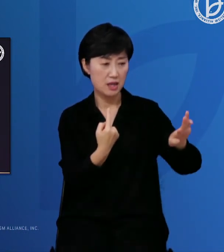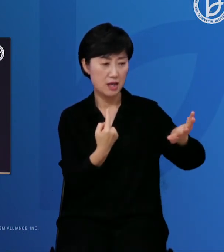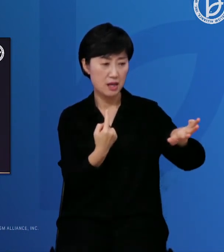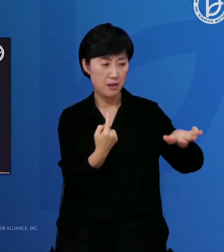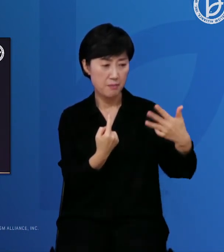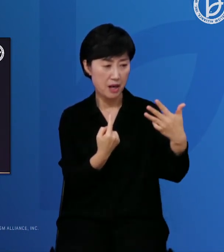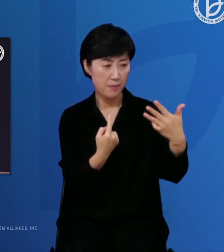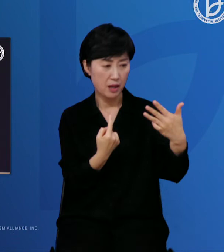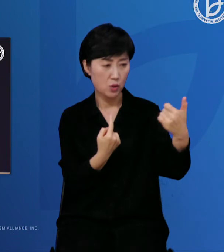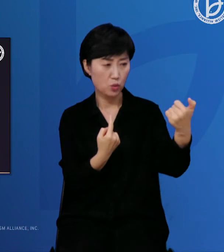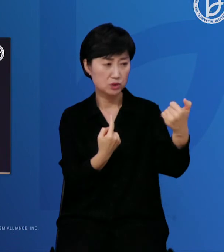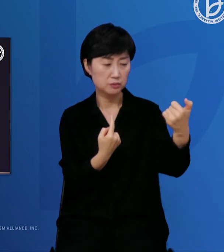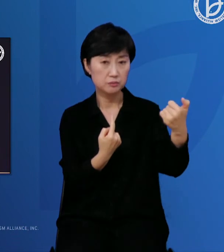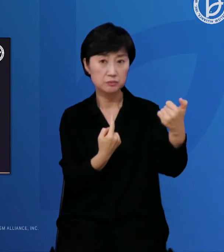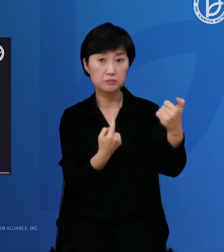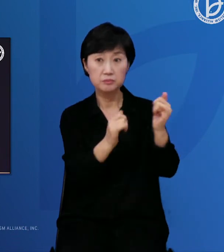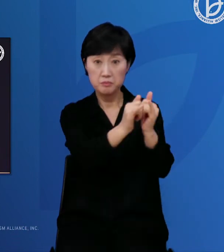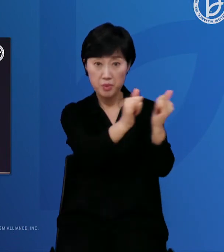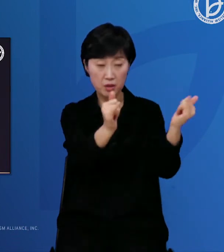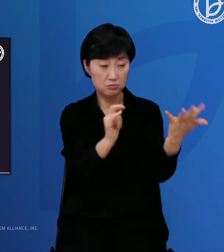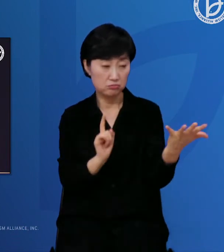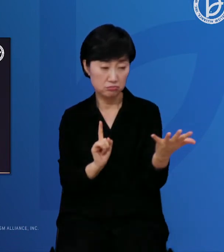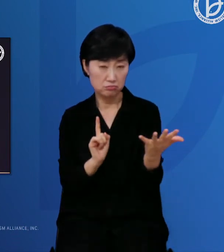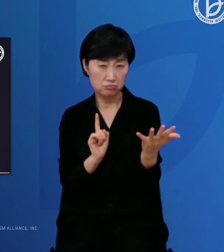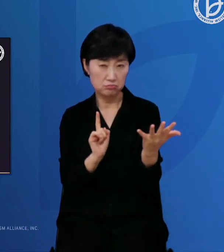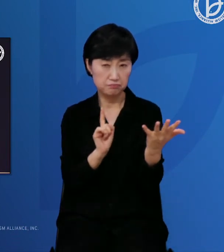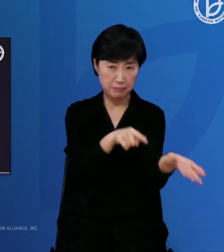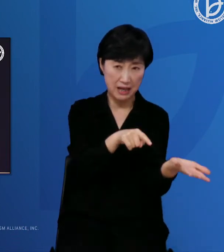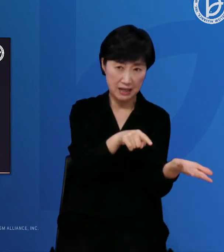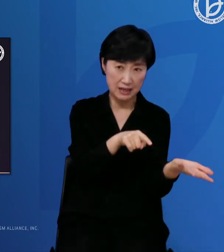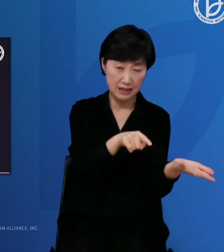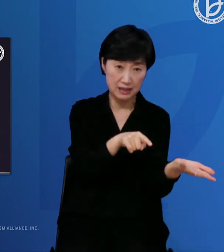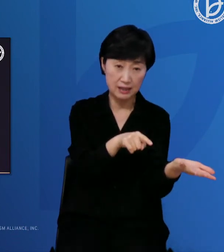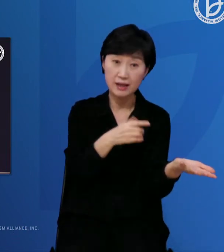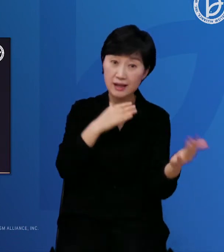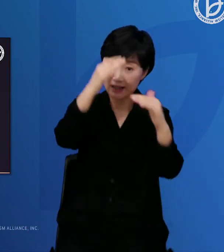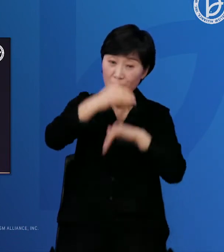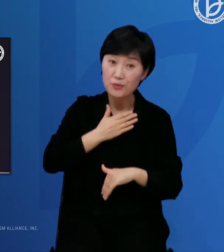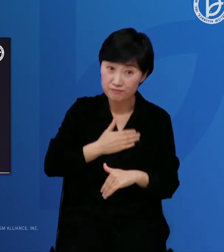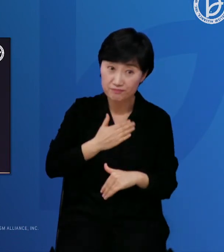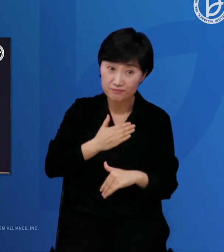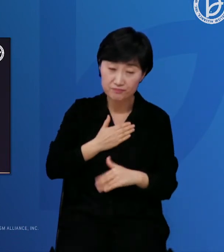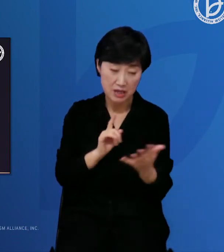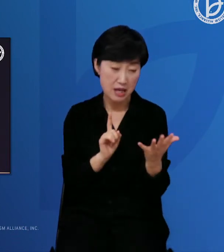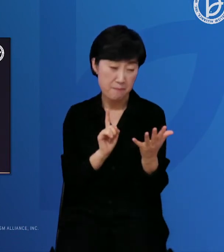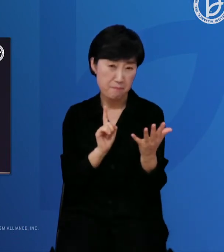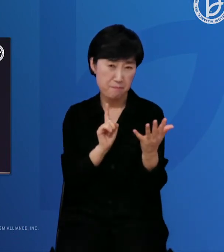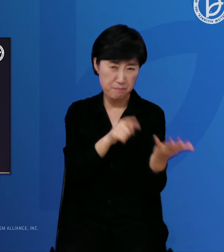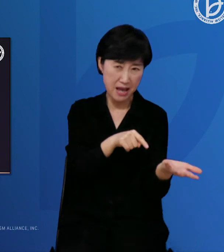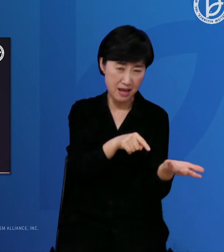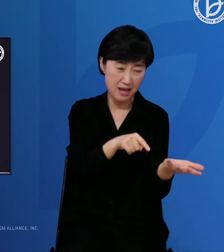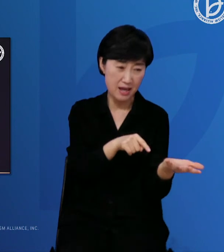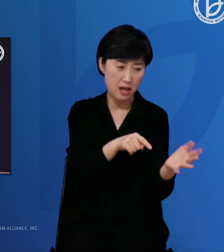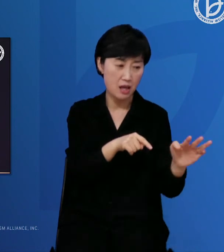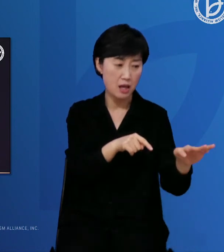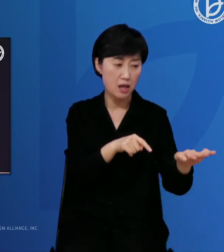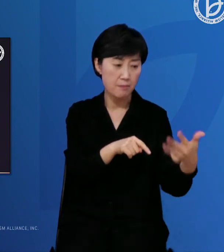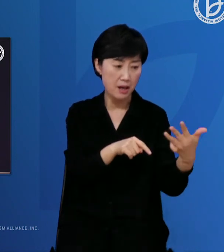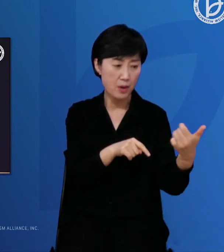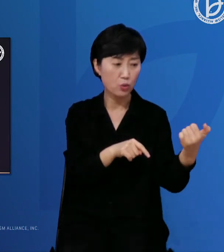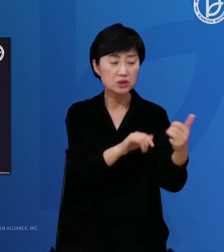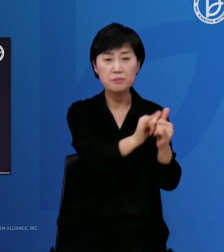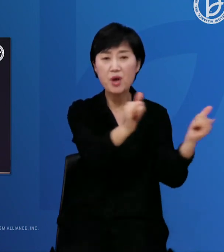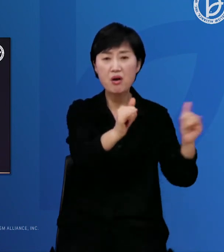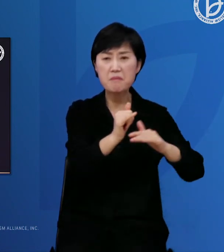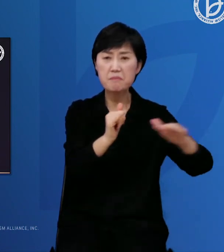850선지자와 싸웠습니다. And just in this very similar context, we see that Elijah on Mount Carmel fought against 850 false prophets of